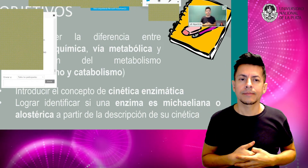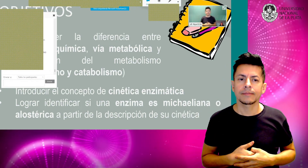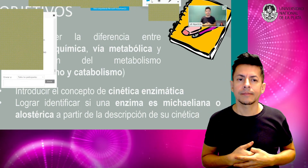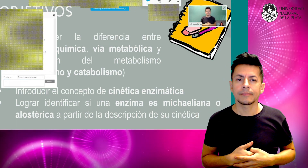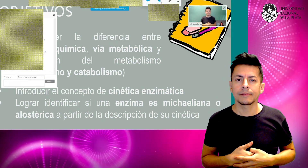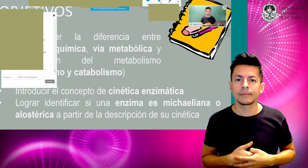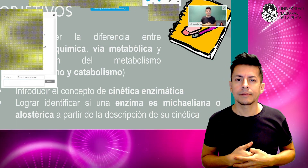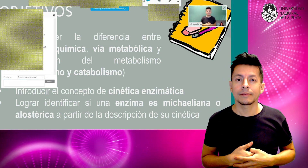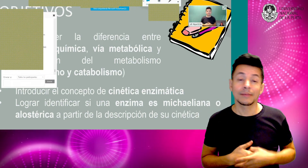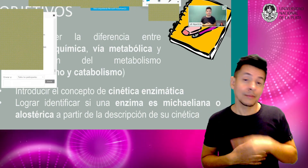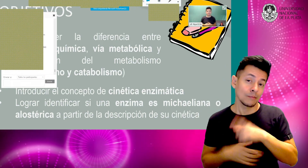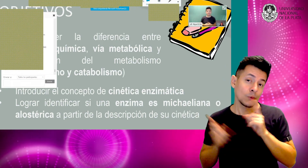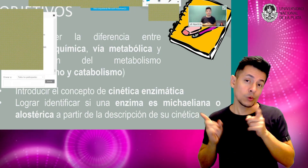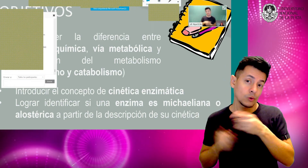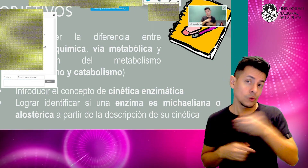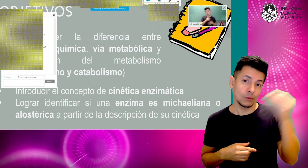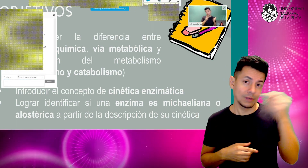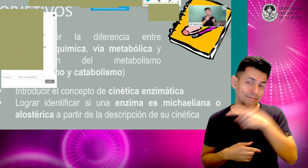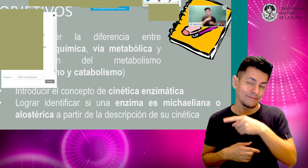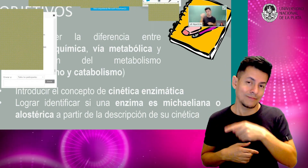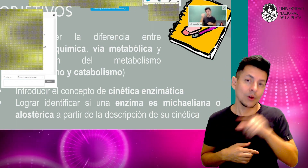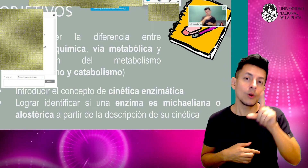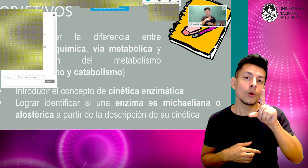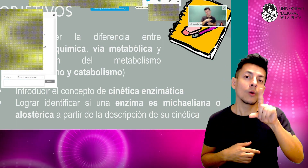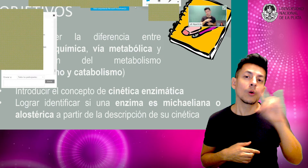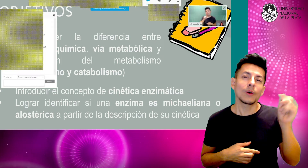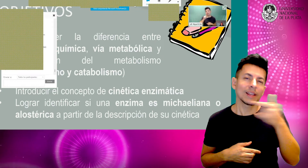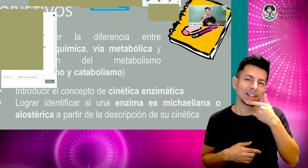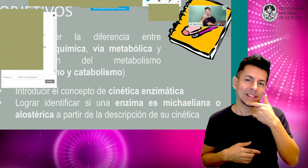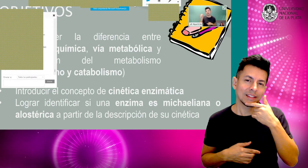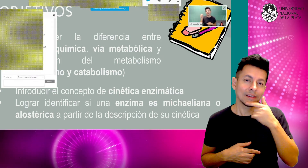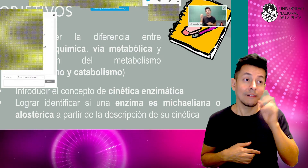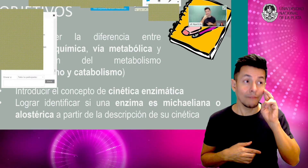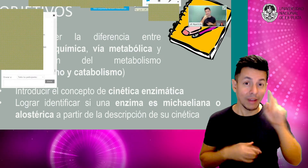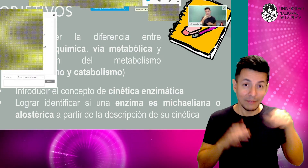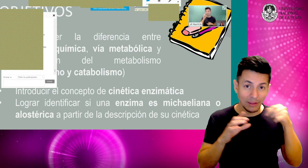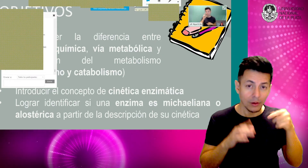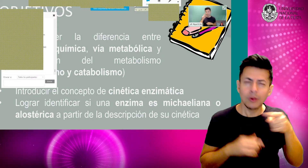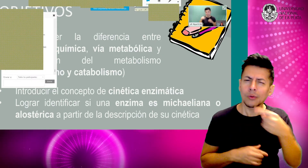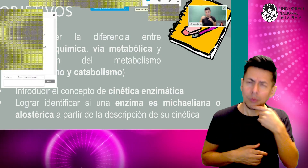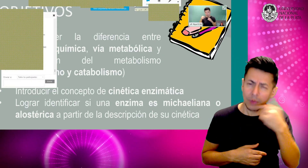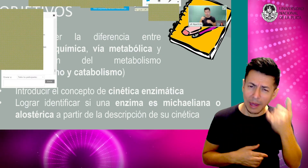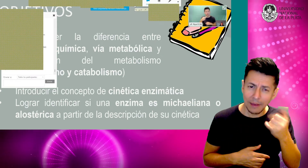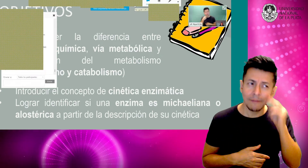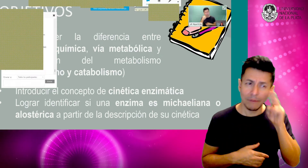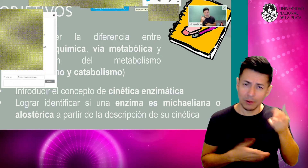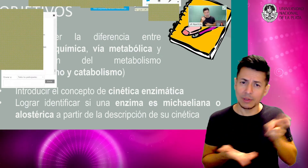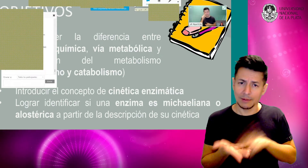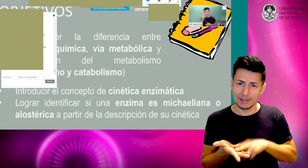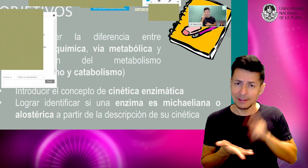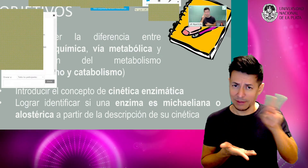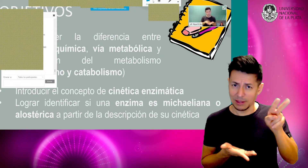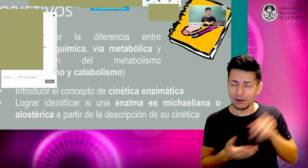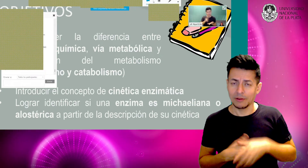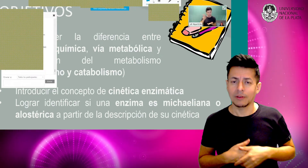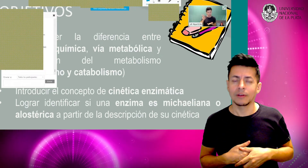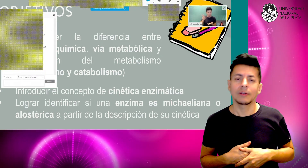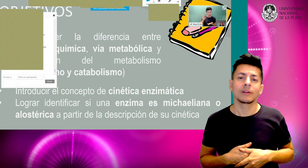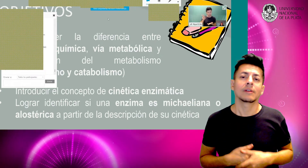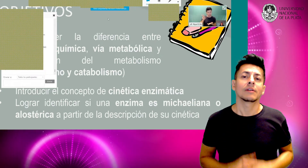que grabó el profesor. ¿Sí? Así que pueden ver ese video nuevamente si les quedaron dudas, también nos pueden escribir por aulas web.